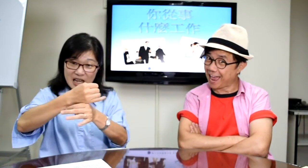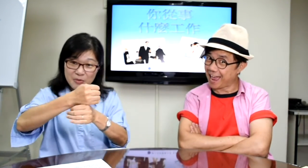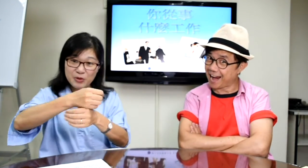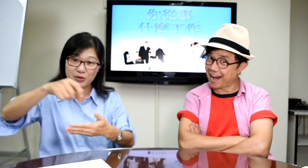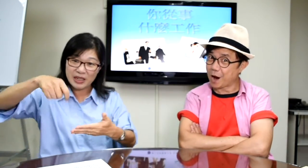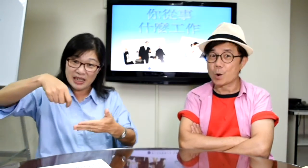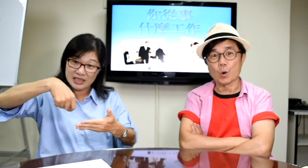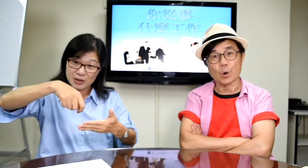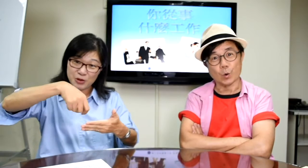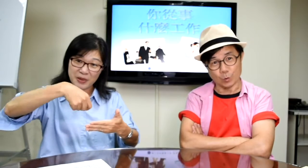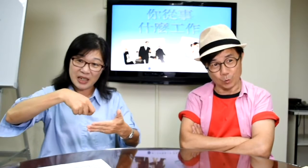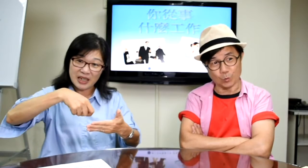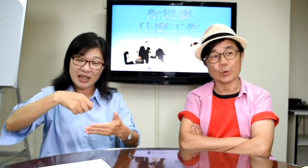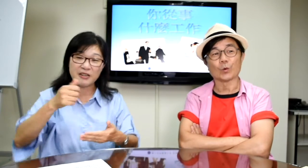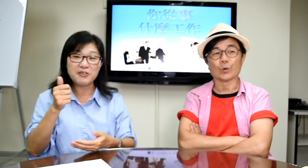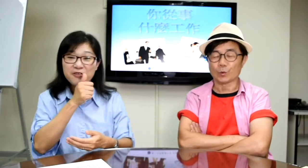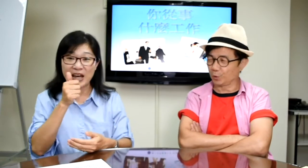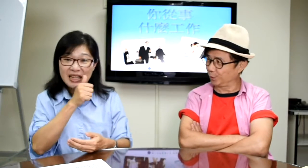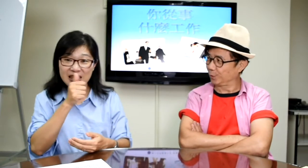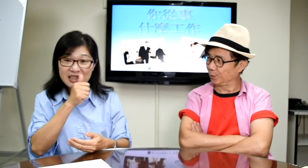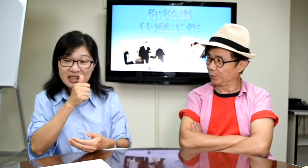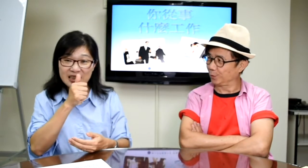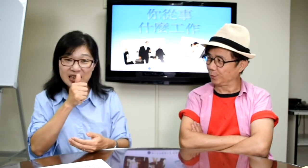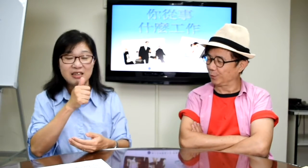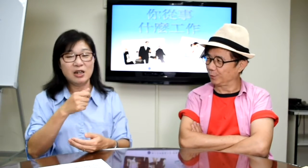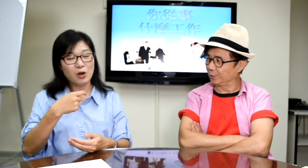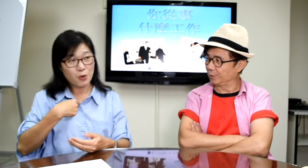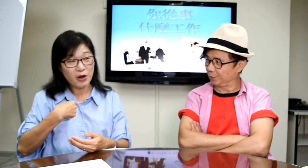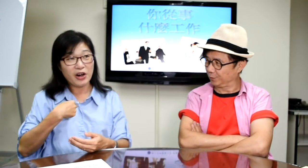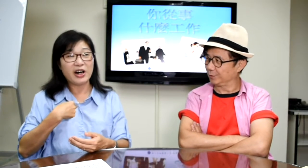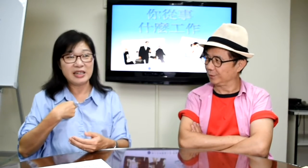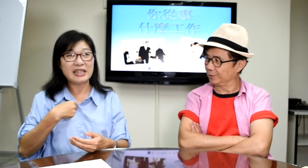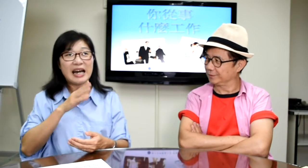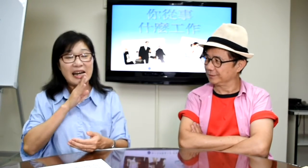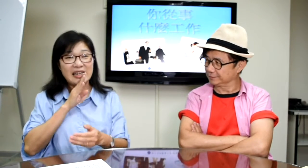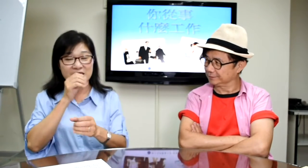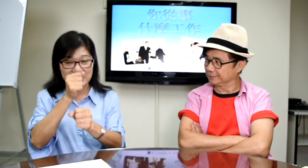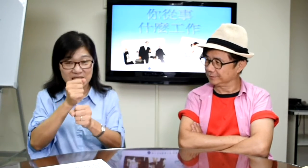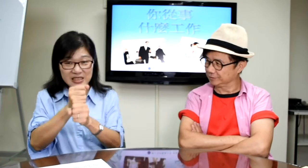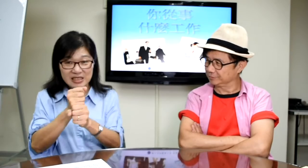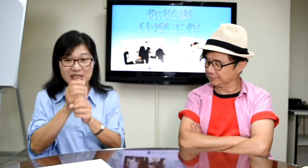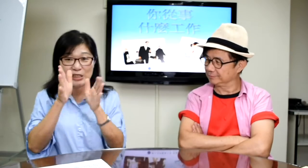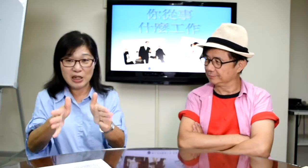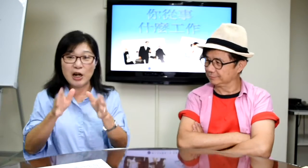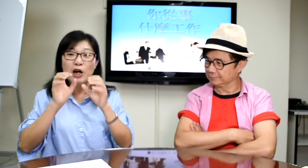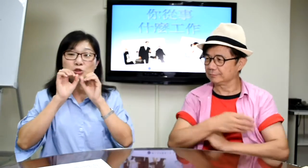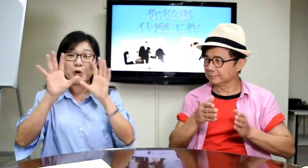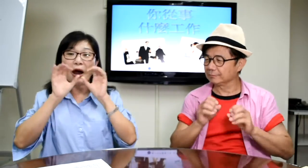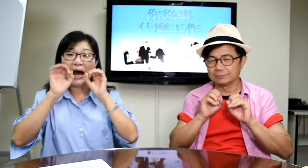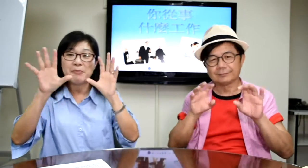目写剧本翻译，我应该是传